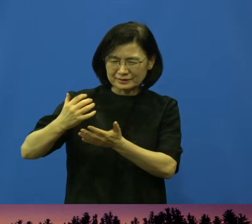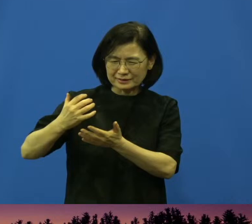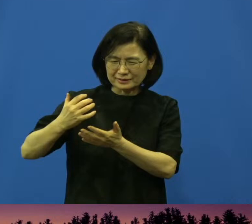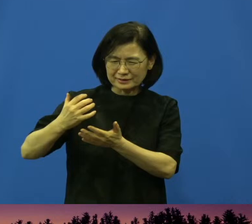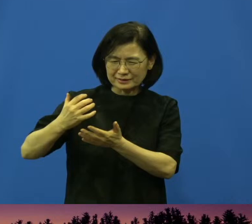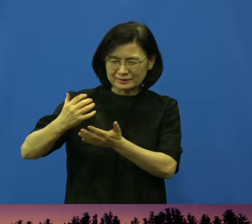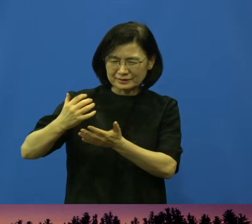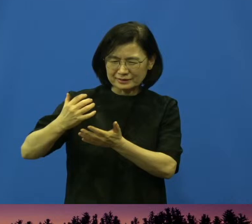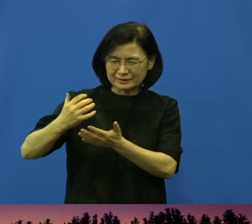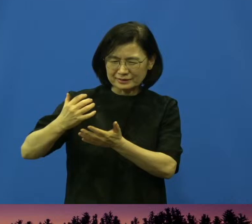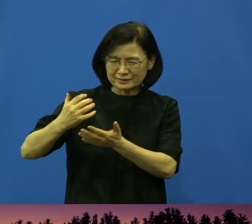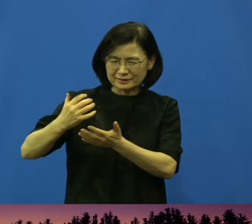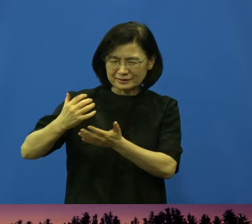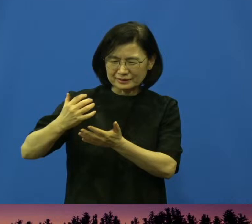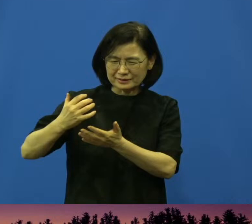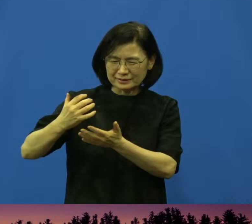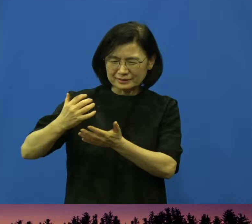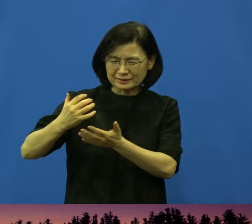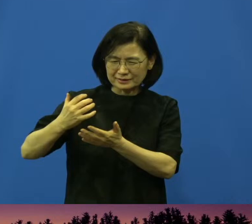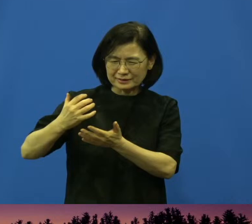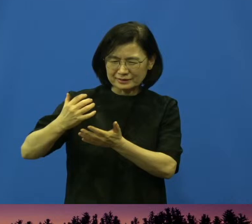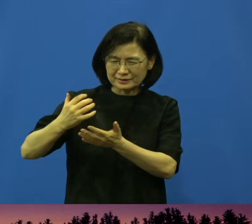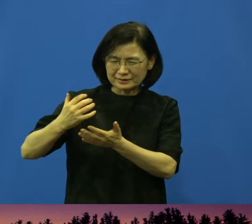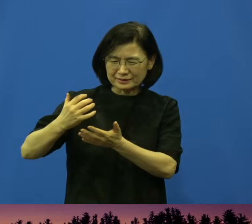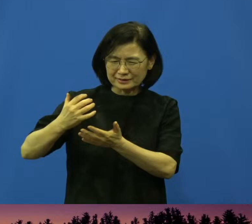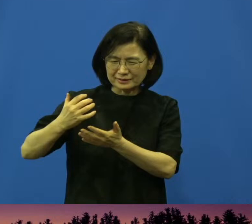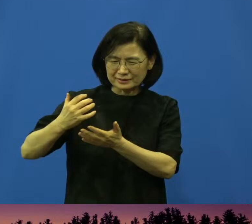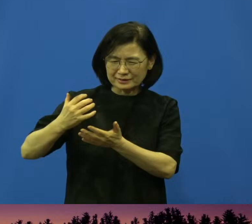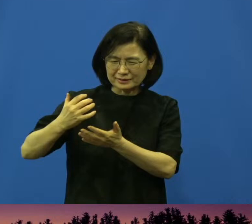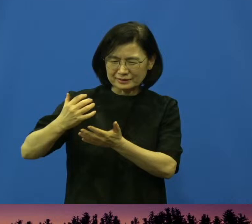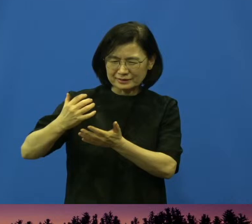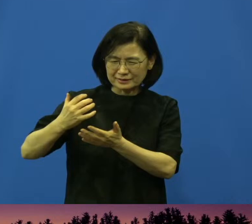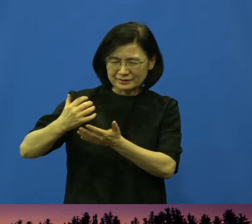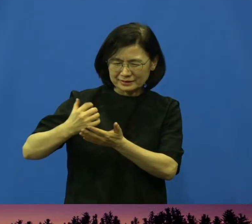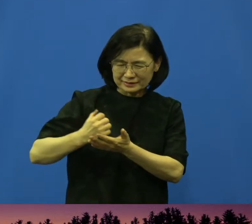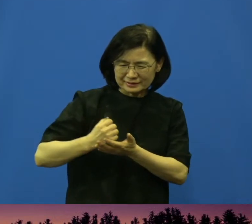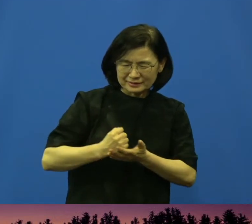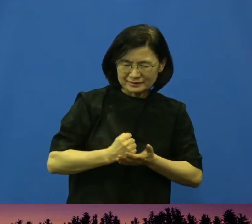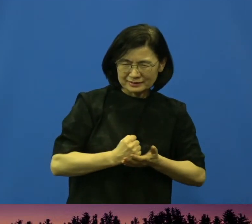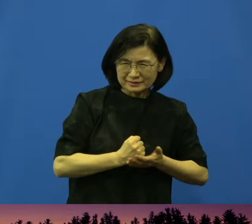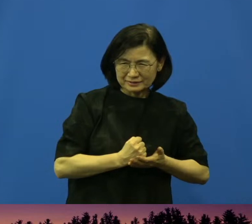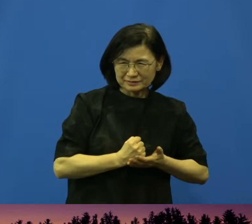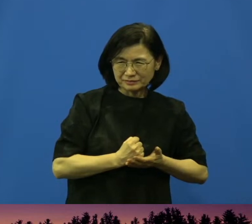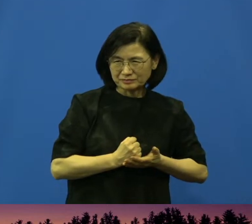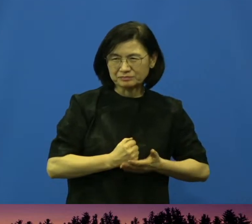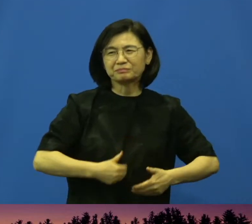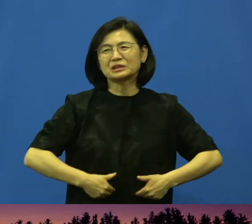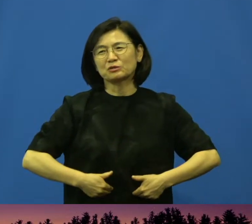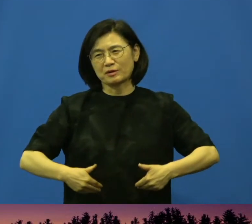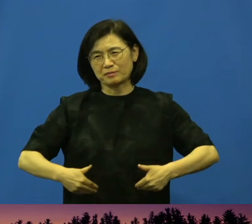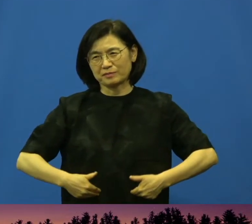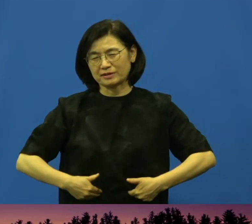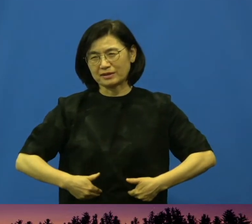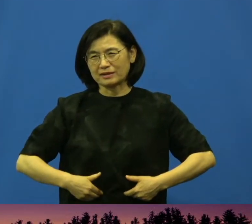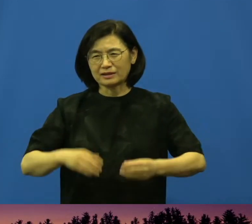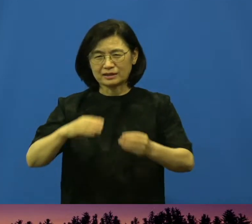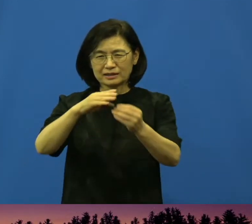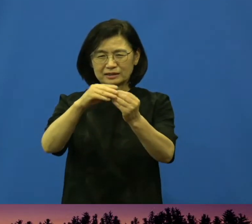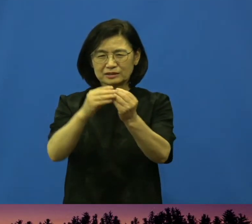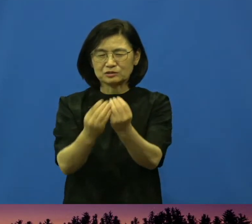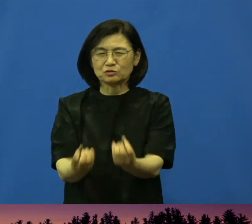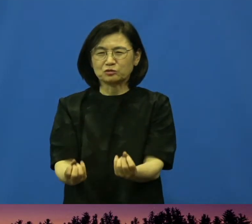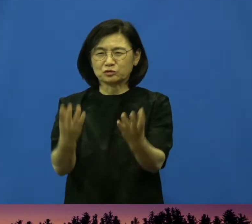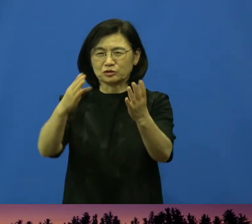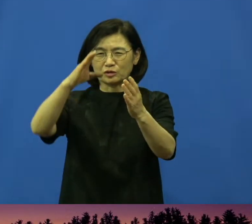계속 유지하는 게 어려워요. 계속 그 어떤 일정한 온도를 유지해야 되는데 이런 명절 때는 다운이 될